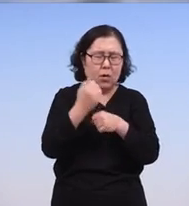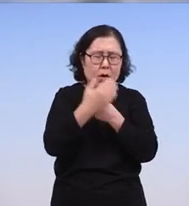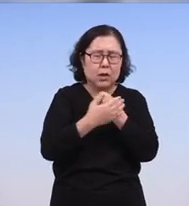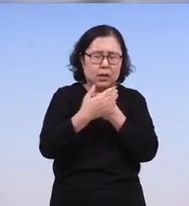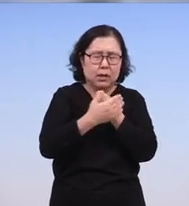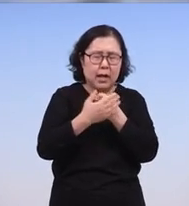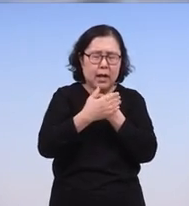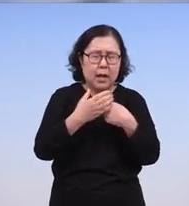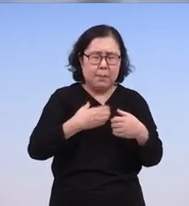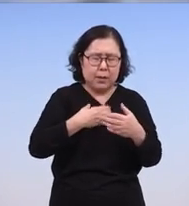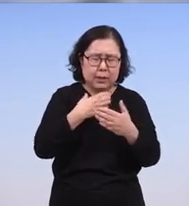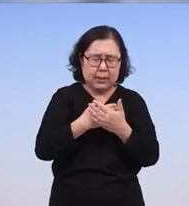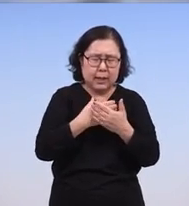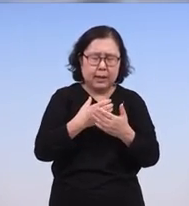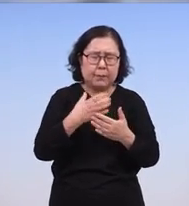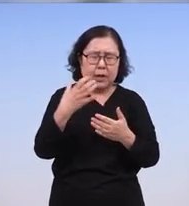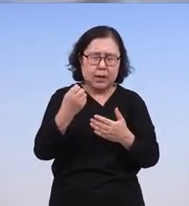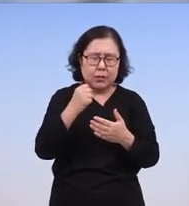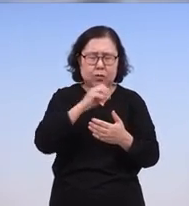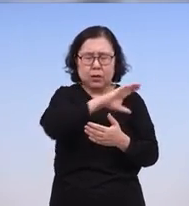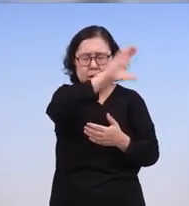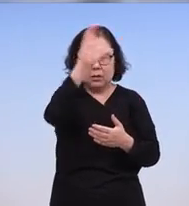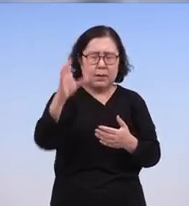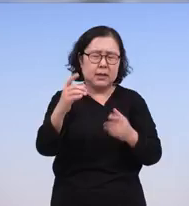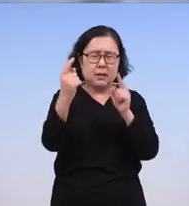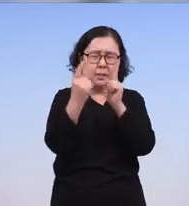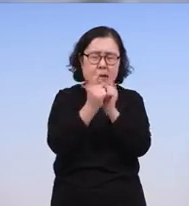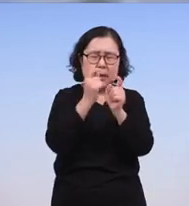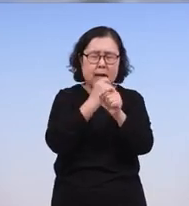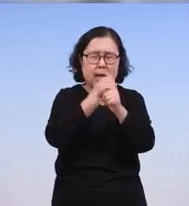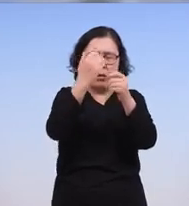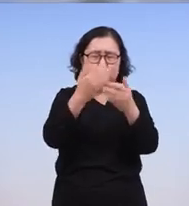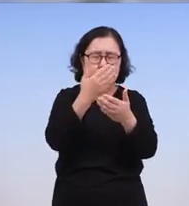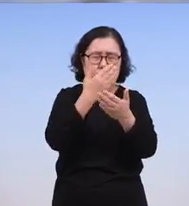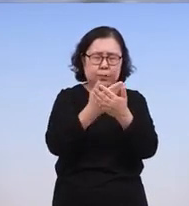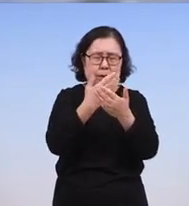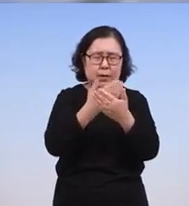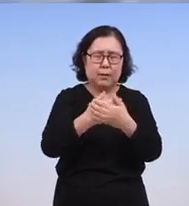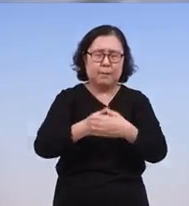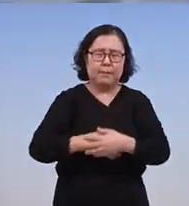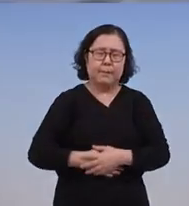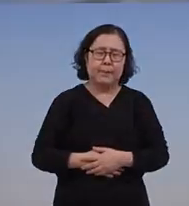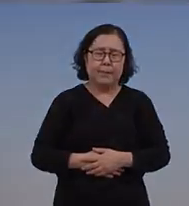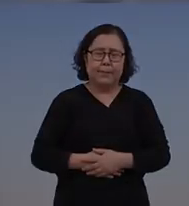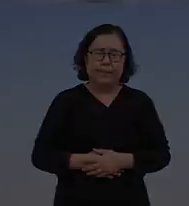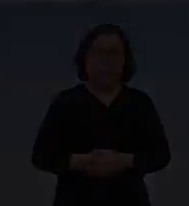벅찬 감격으로 성탄절을 맞이할 수 있도록 은혜 내려 주시옵소서.